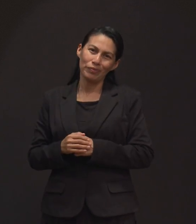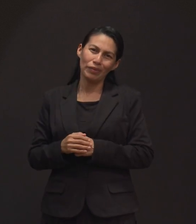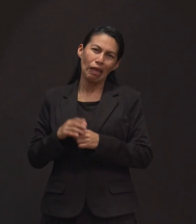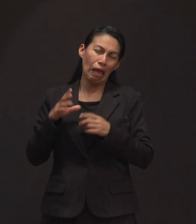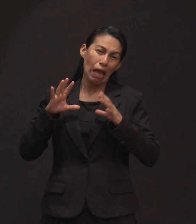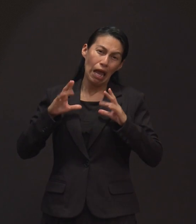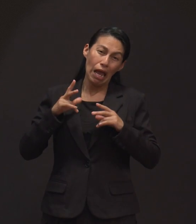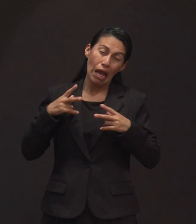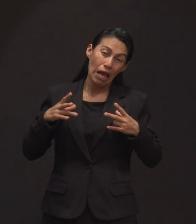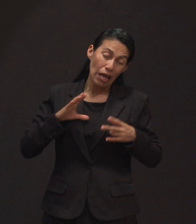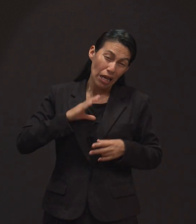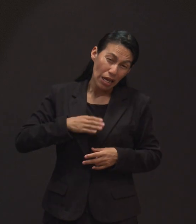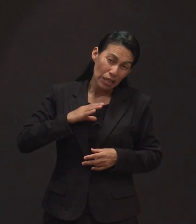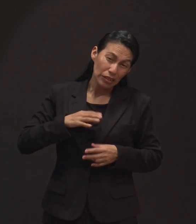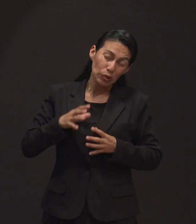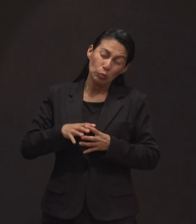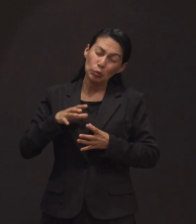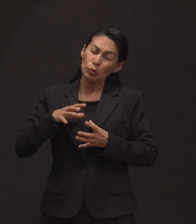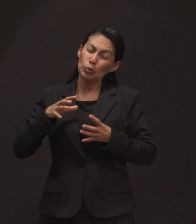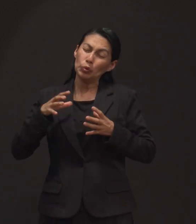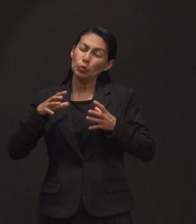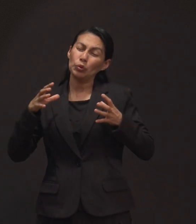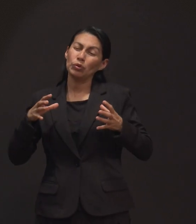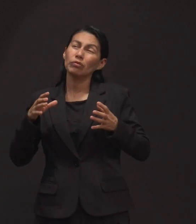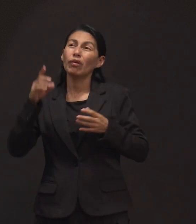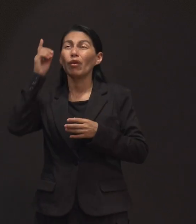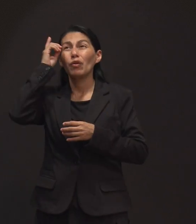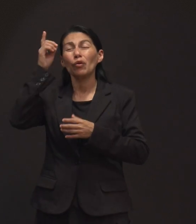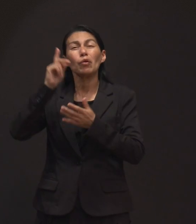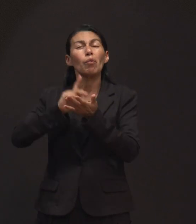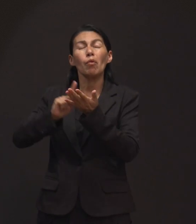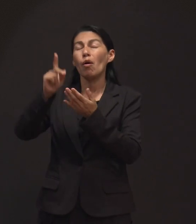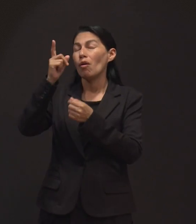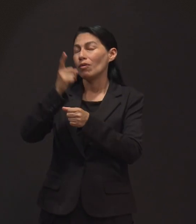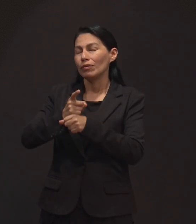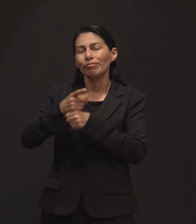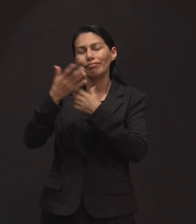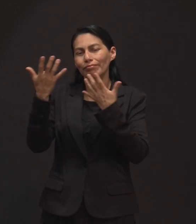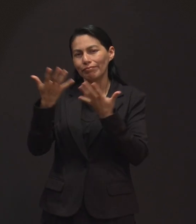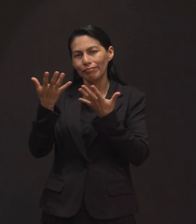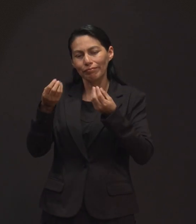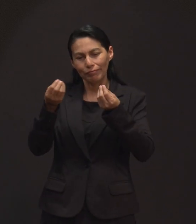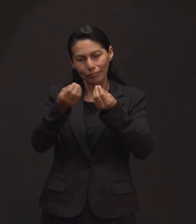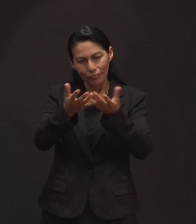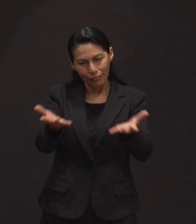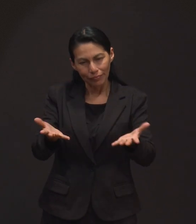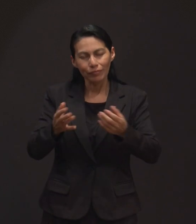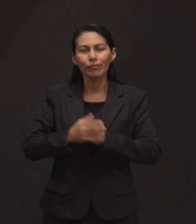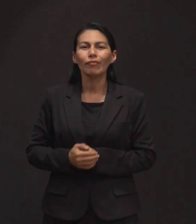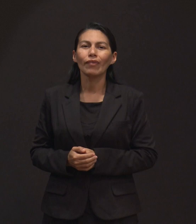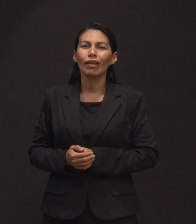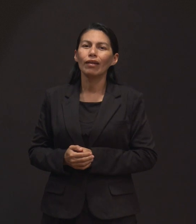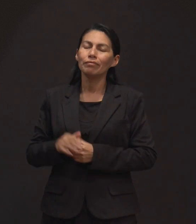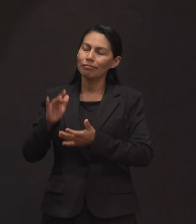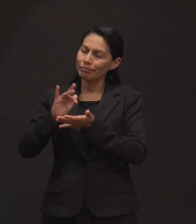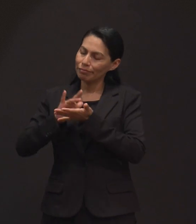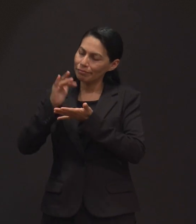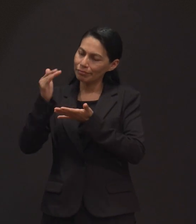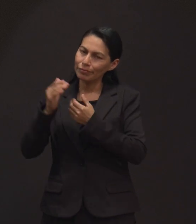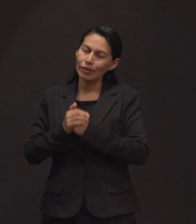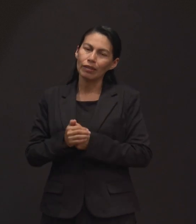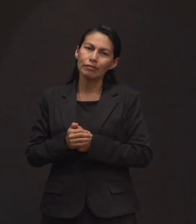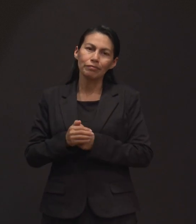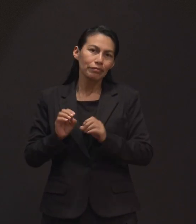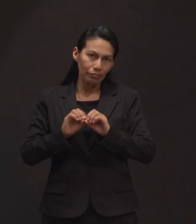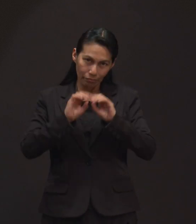el cáncer sigue aumentando. Dios haga su voluntad en él. Muchas gracias. Vamos